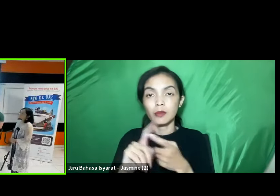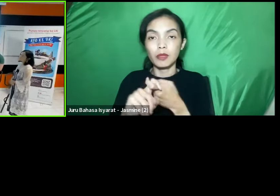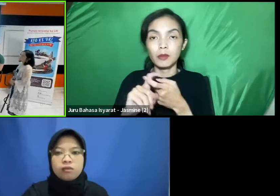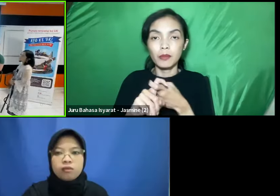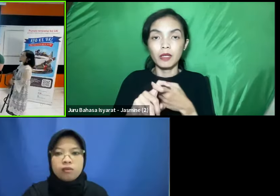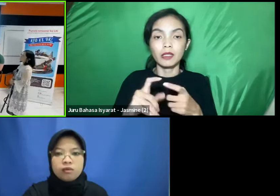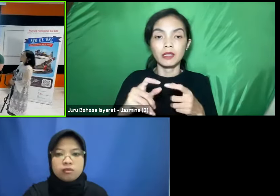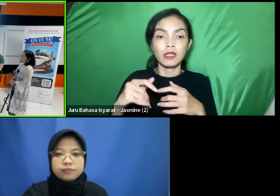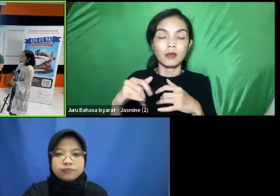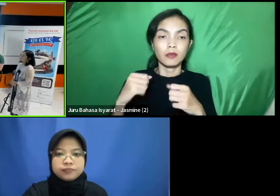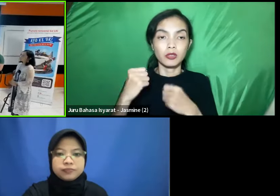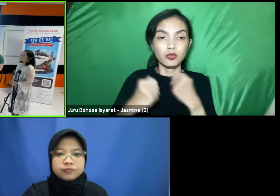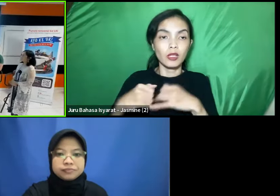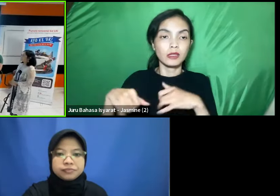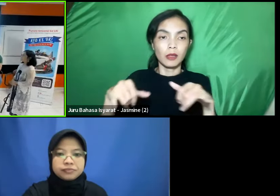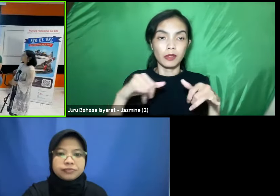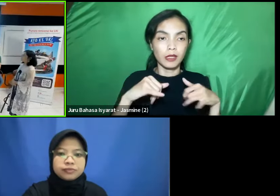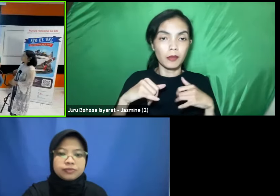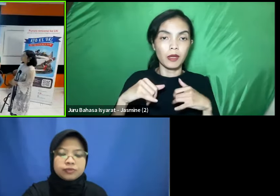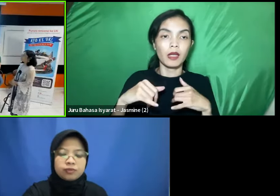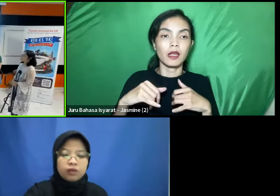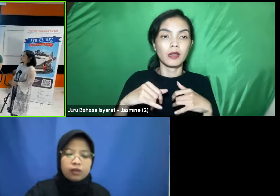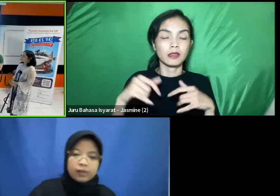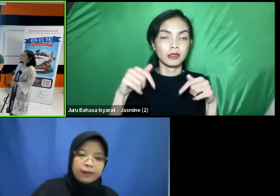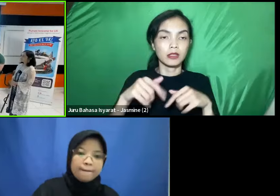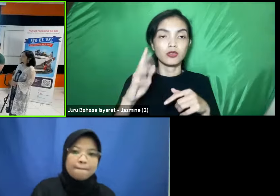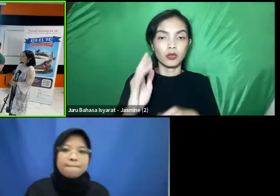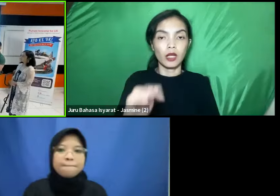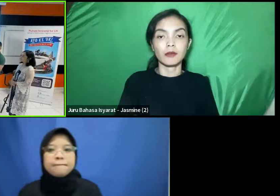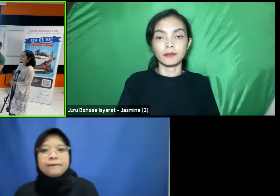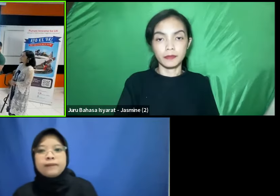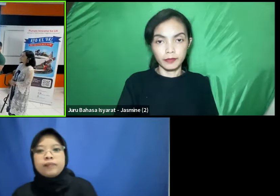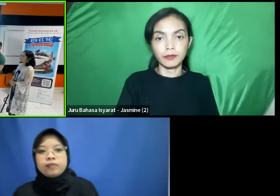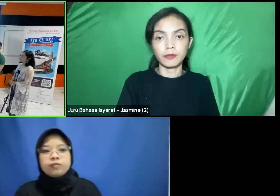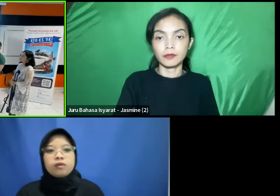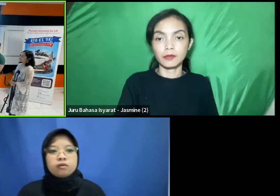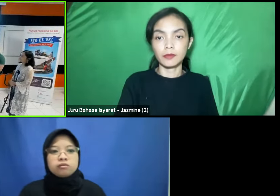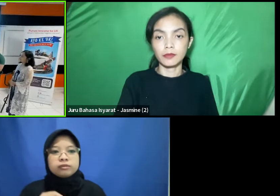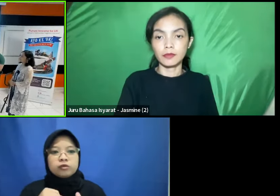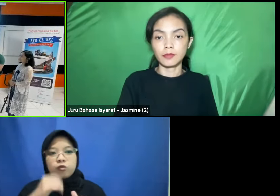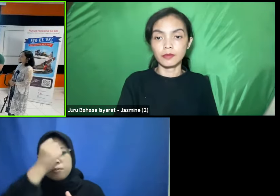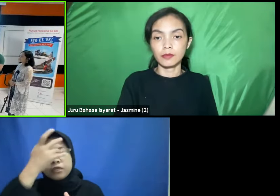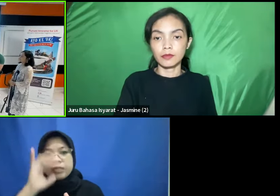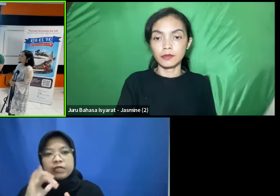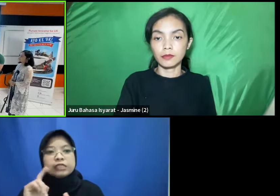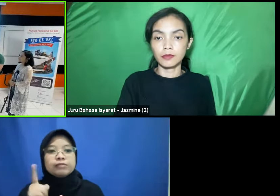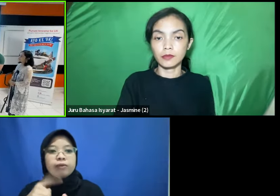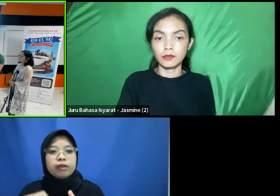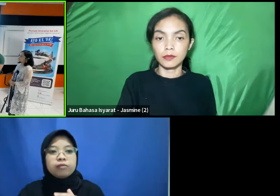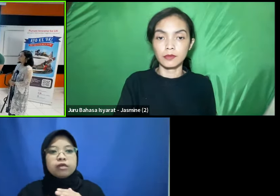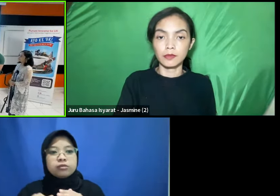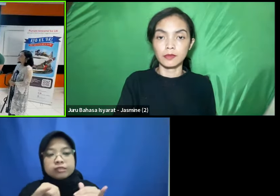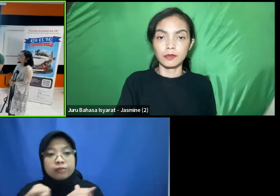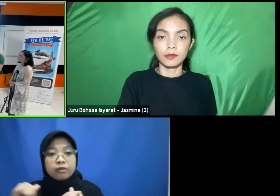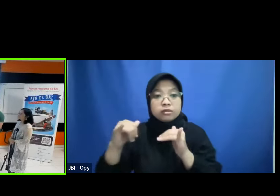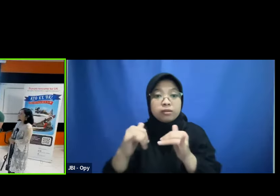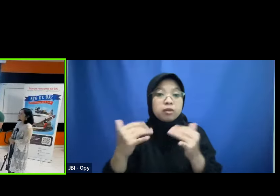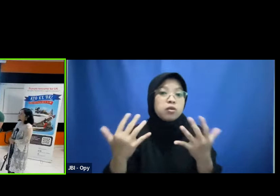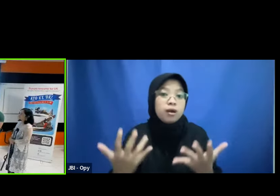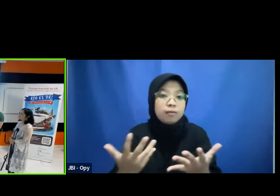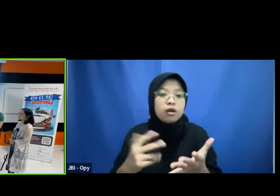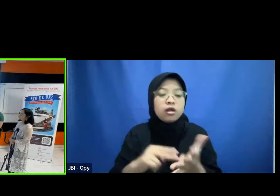seperjuangan yang sudah bareng-bareng nih ada di sini karena This is not about competion basically us together